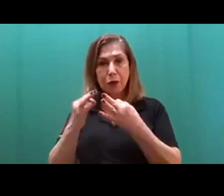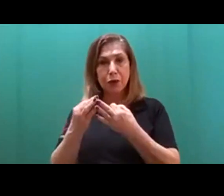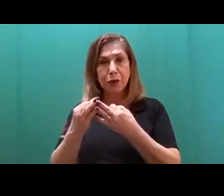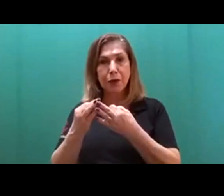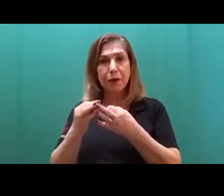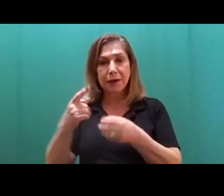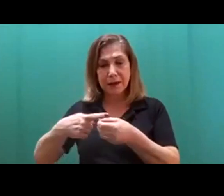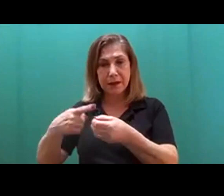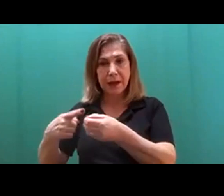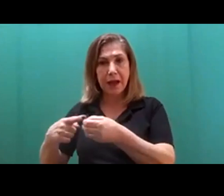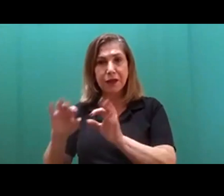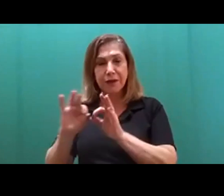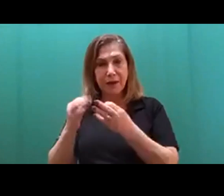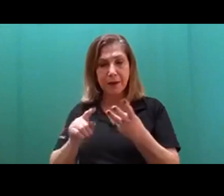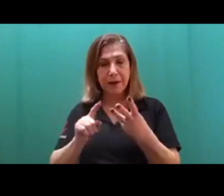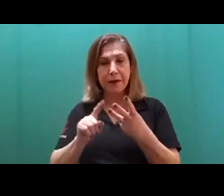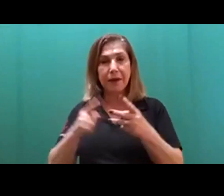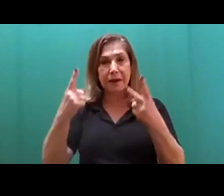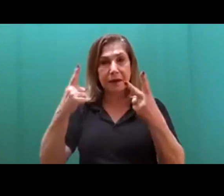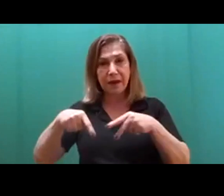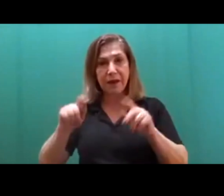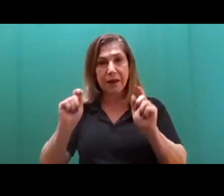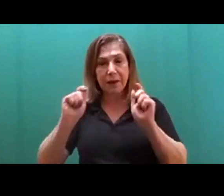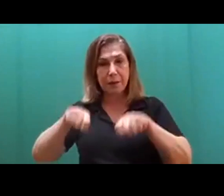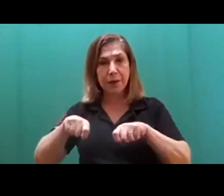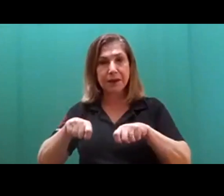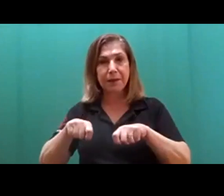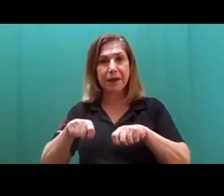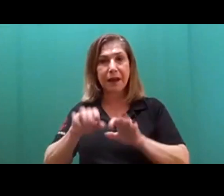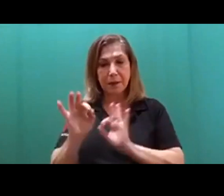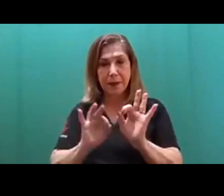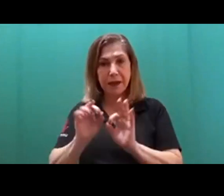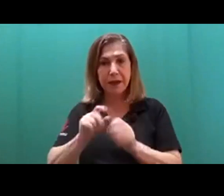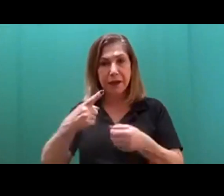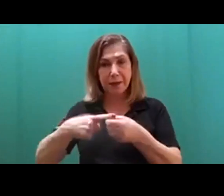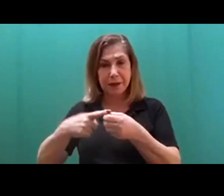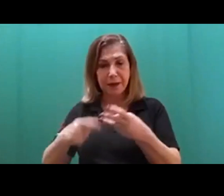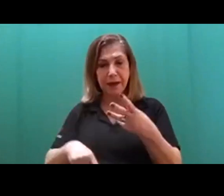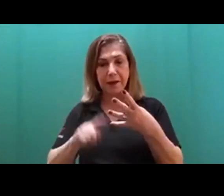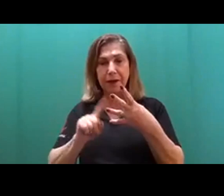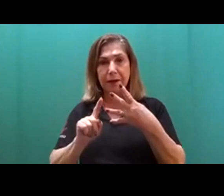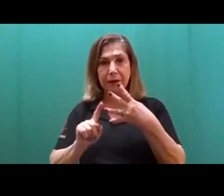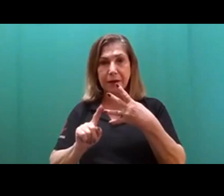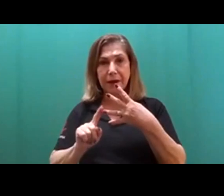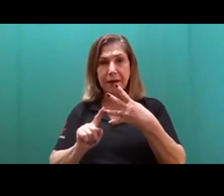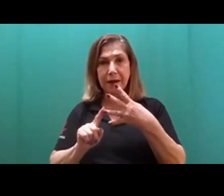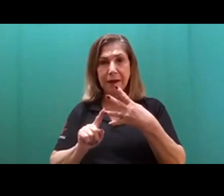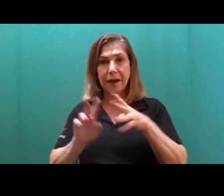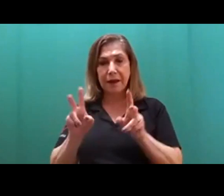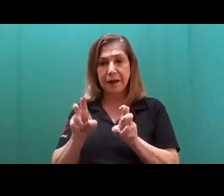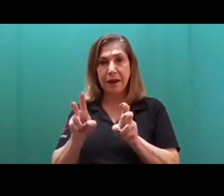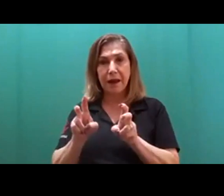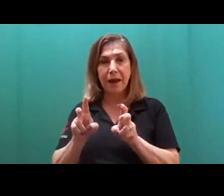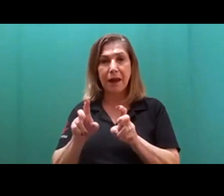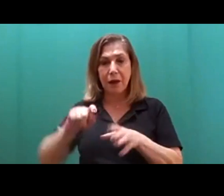urbana e familiar, desafios e possibilidades para o planejamento urbano. Na terceira sessão temática, teremos